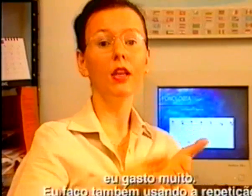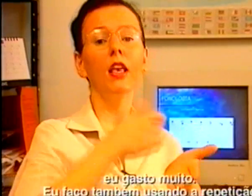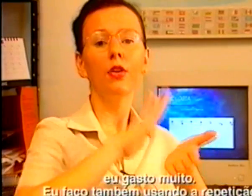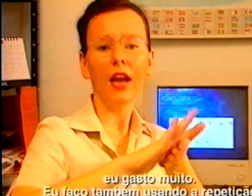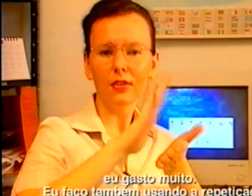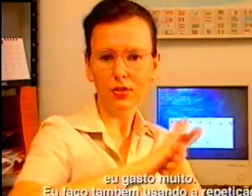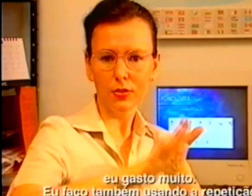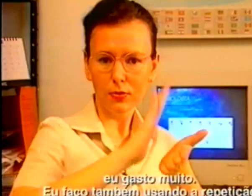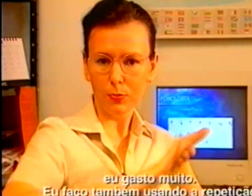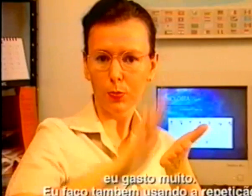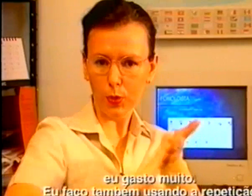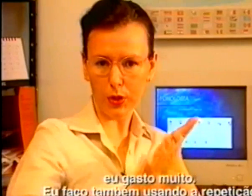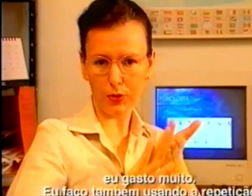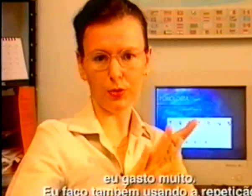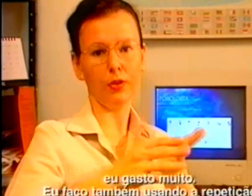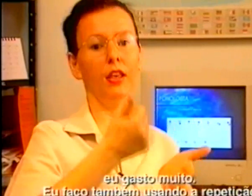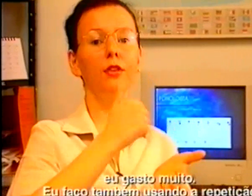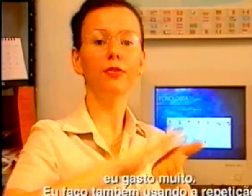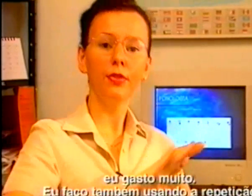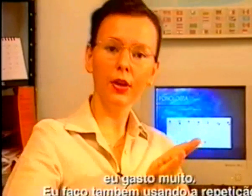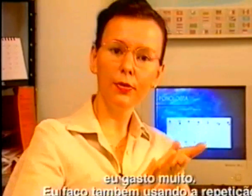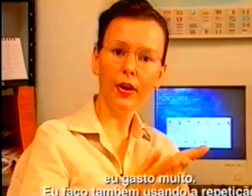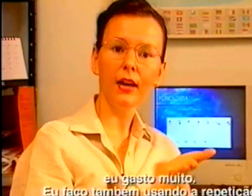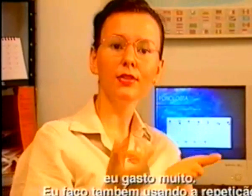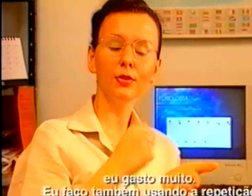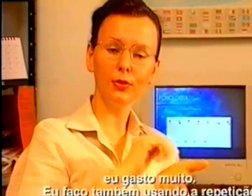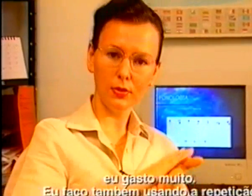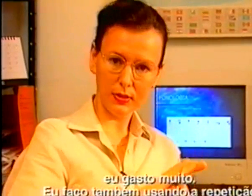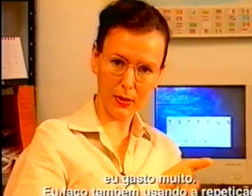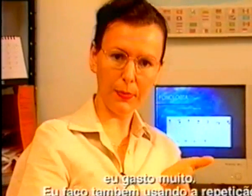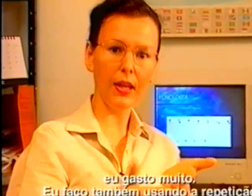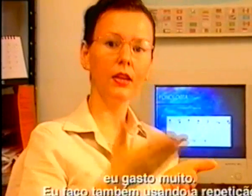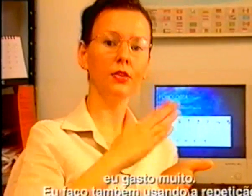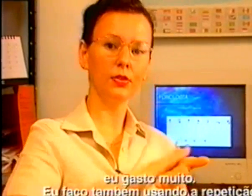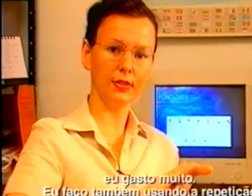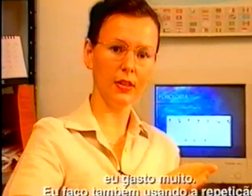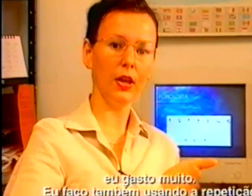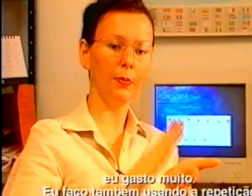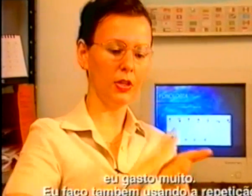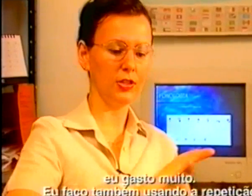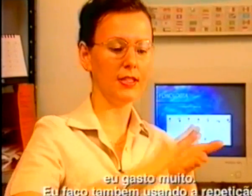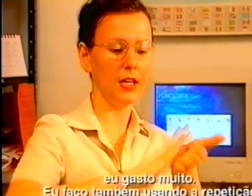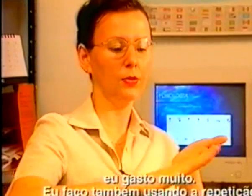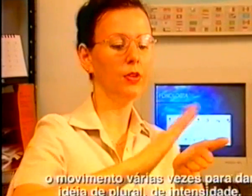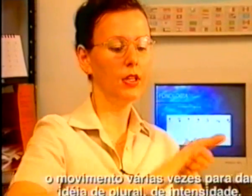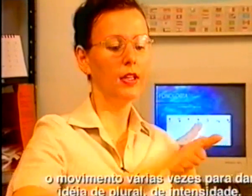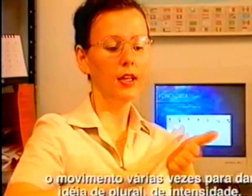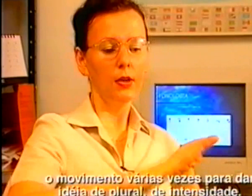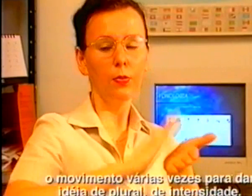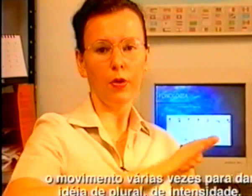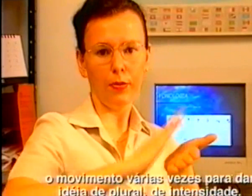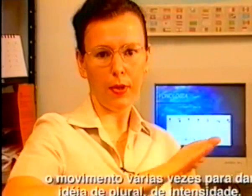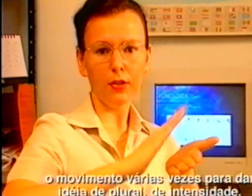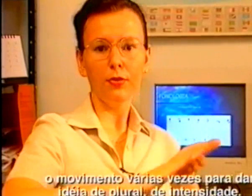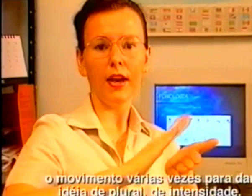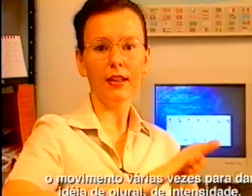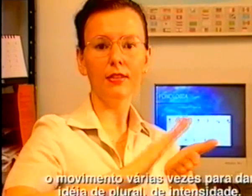gasto muito. Eu faço também, usando a repetição, um movimento